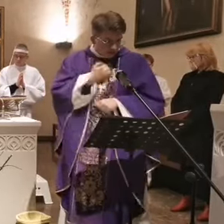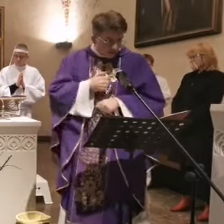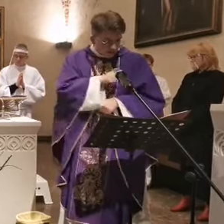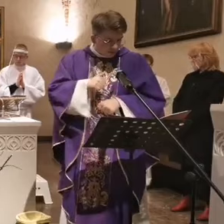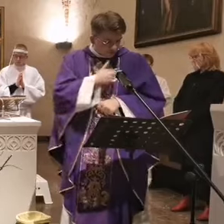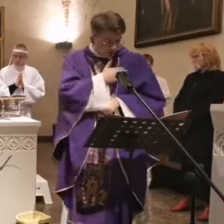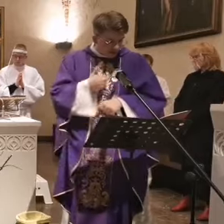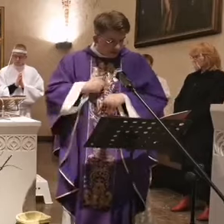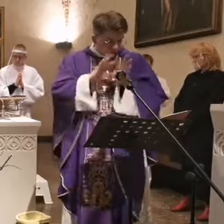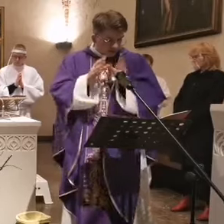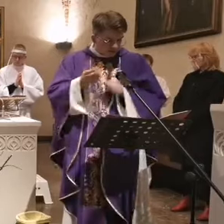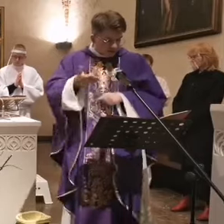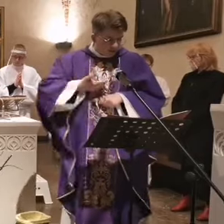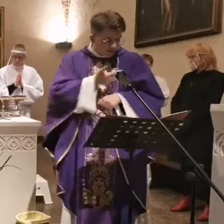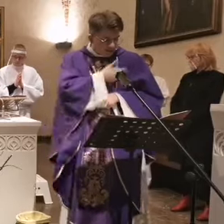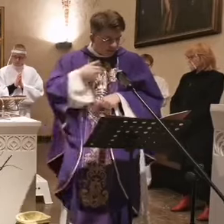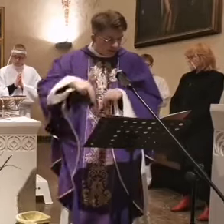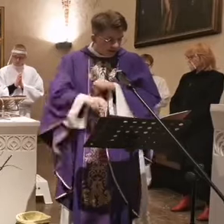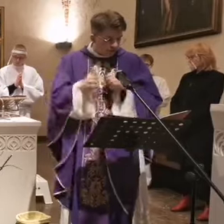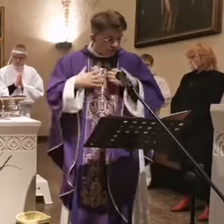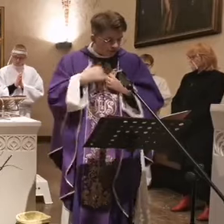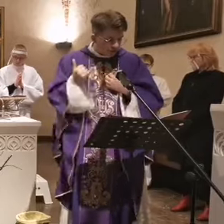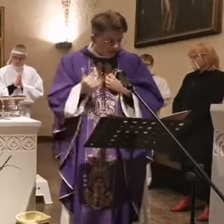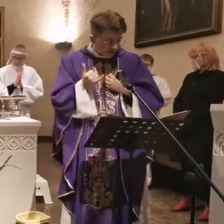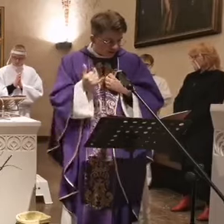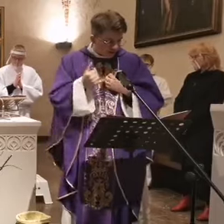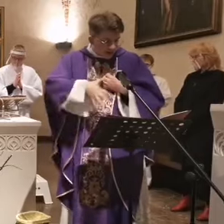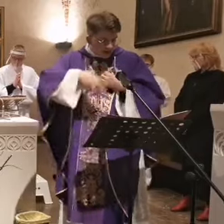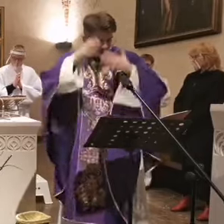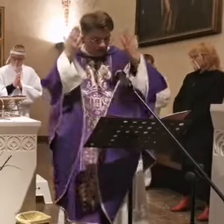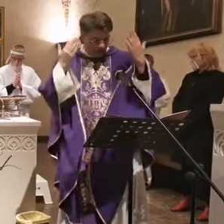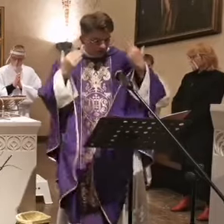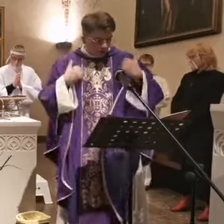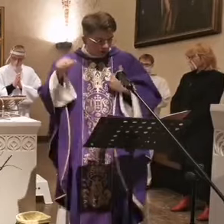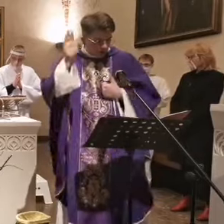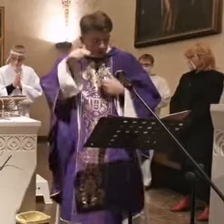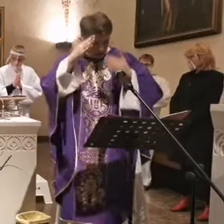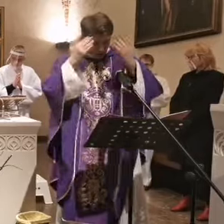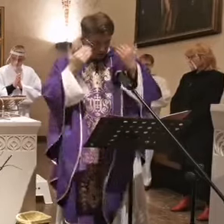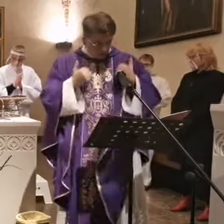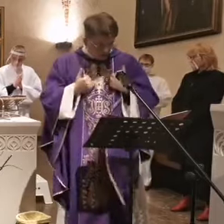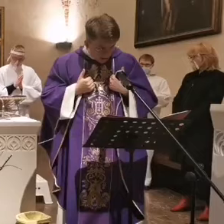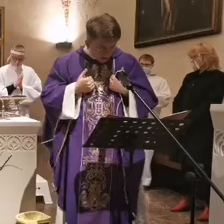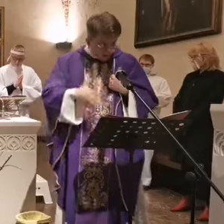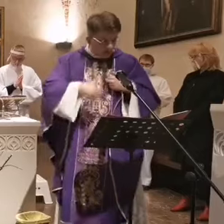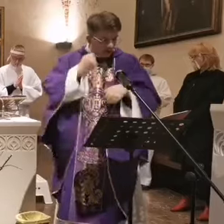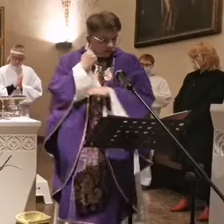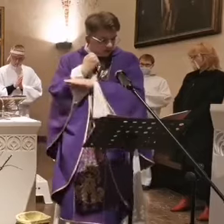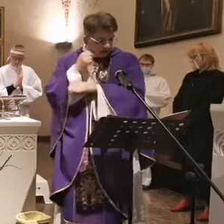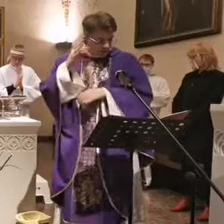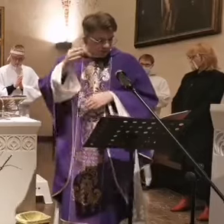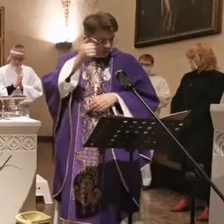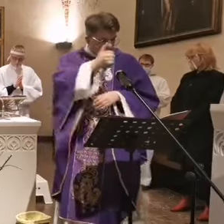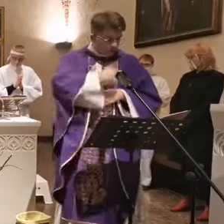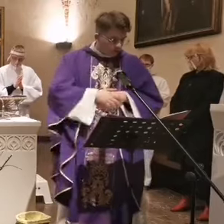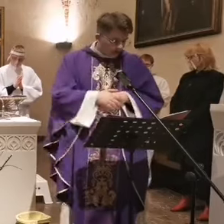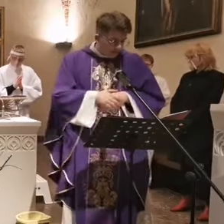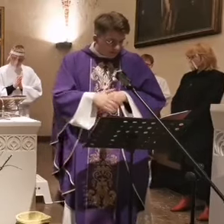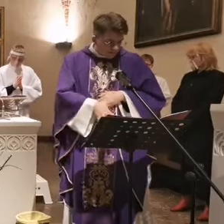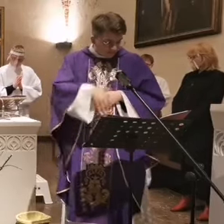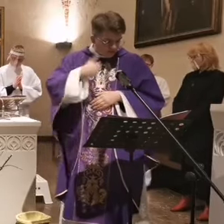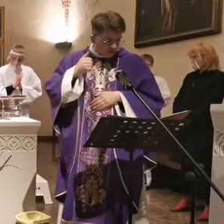Cię. Zmiłuj się nad nami wszystkimi i daj nam udział w życiu wiecznym z Najświętszą Bogu, Rodzicą, Dziewicą Maryją, Świętym Józefem